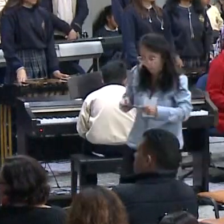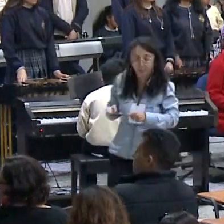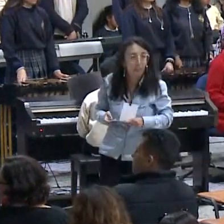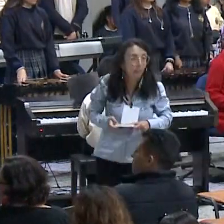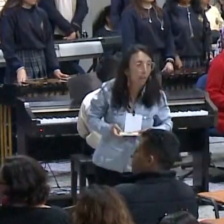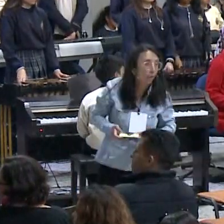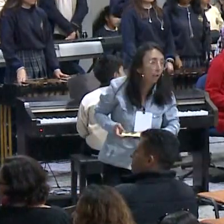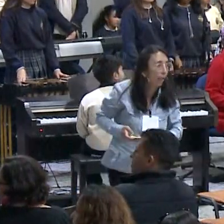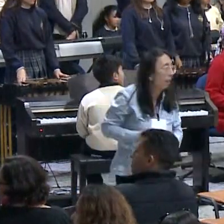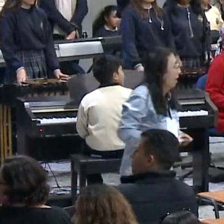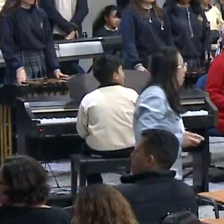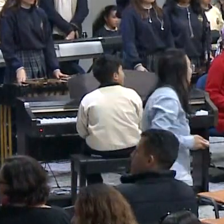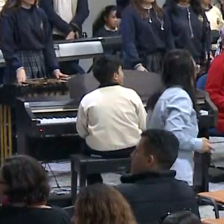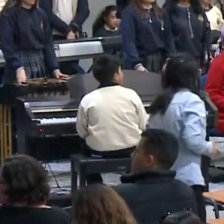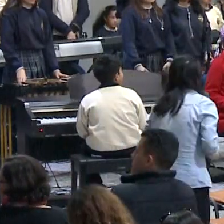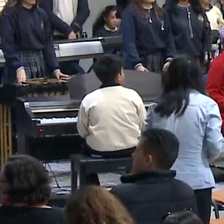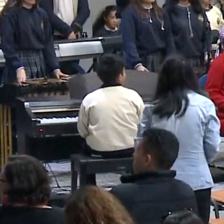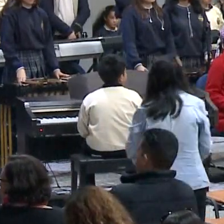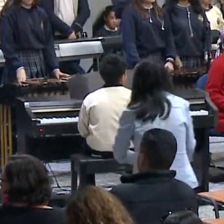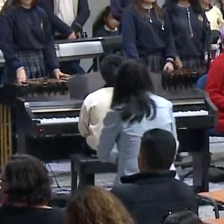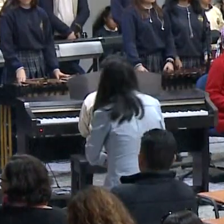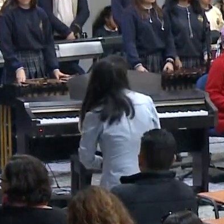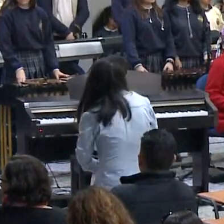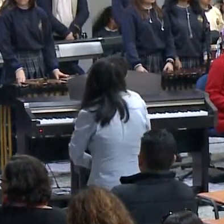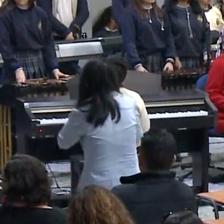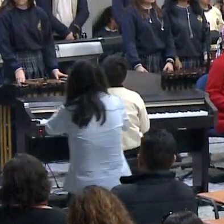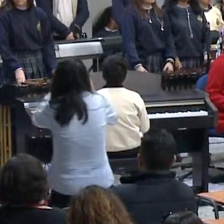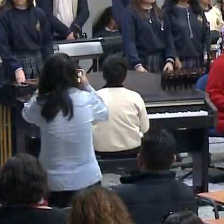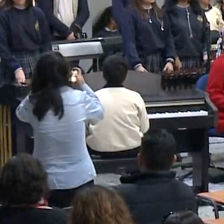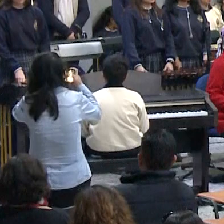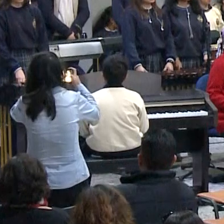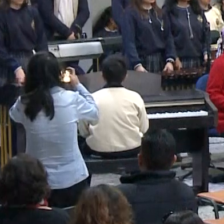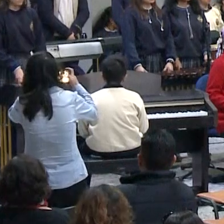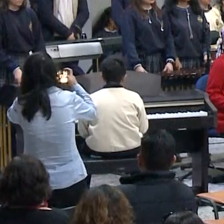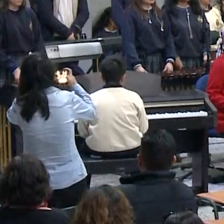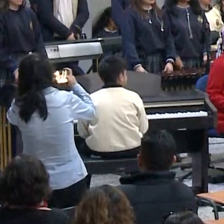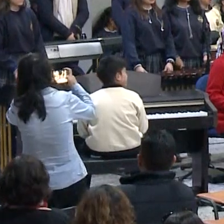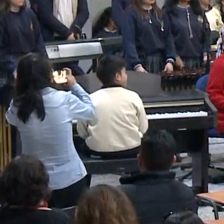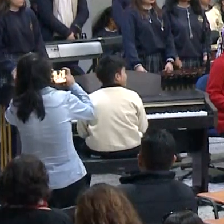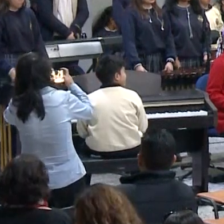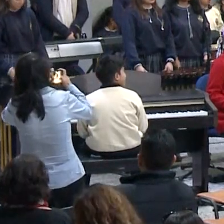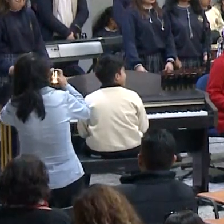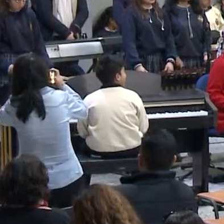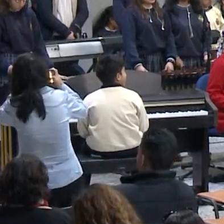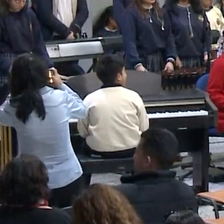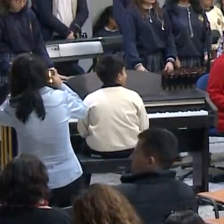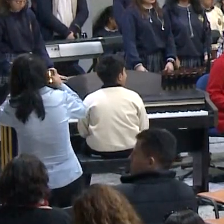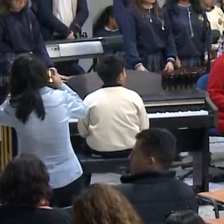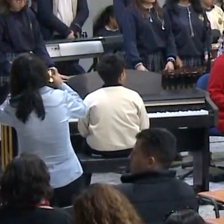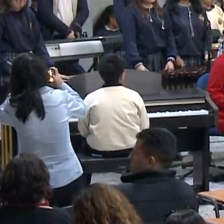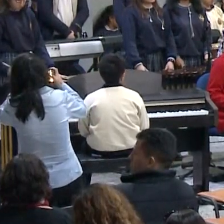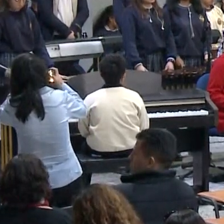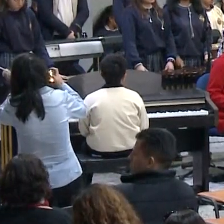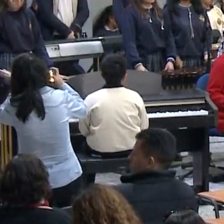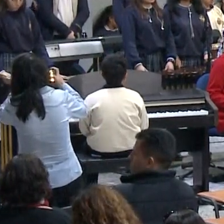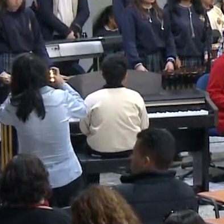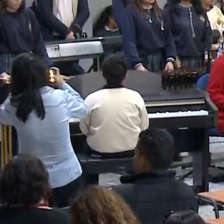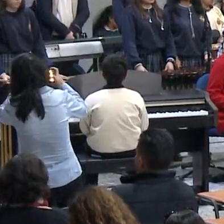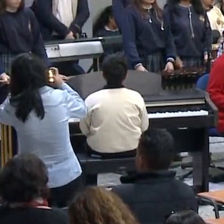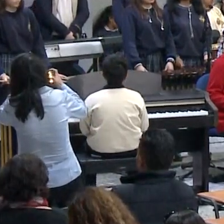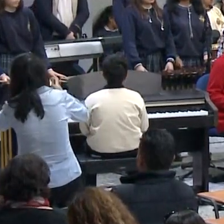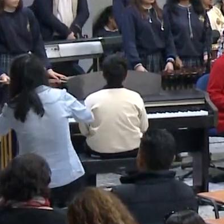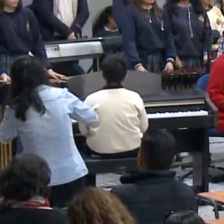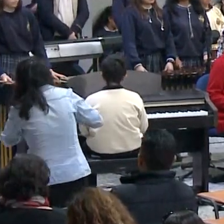interpretará tres piezas marcelo que es un swing jazz de alfredo espina september que es un disco